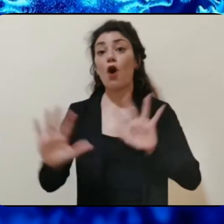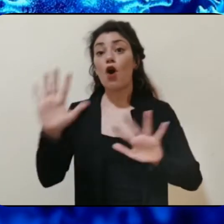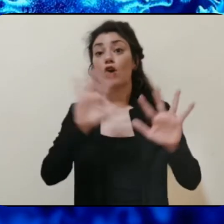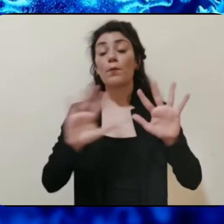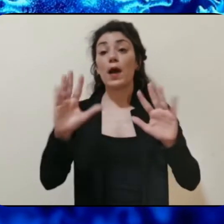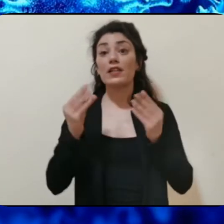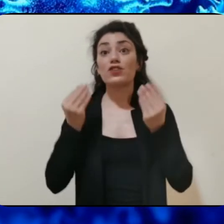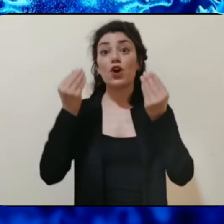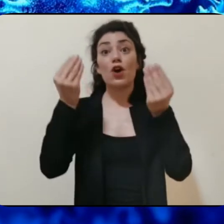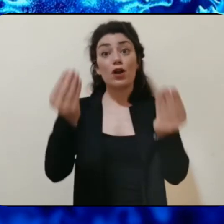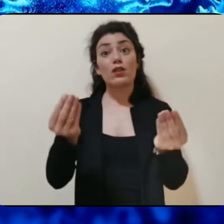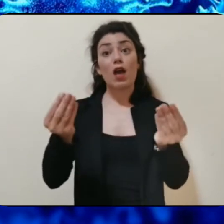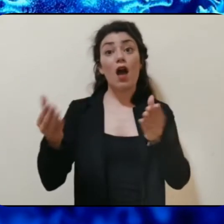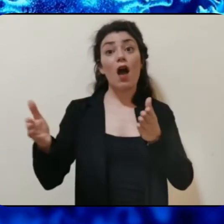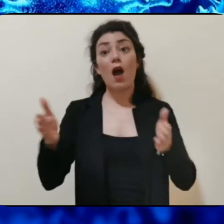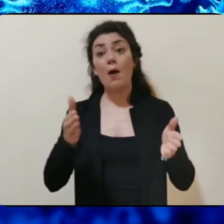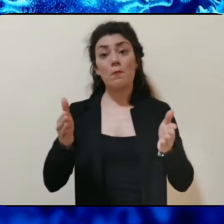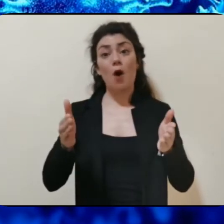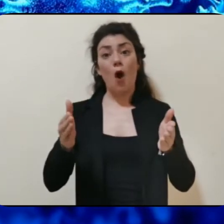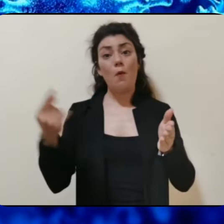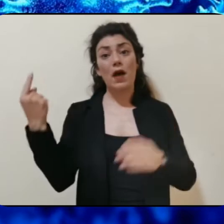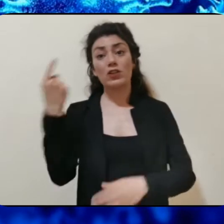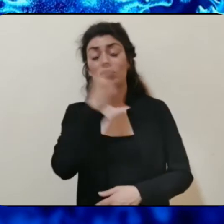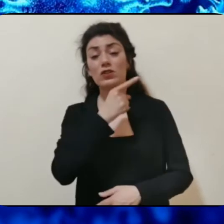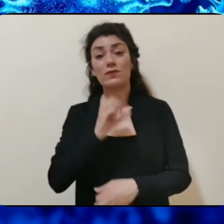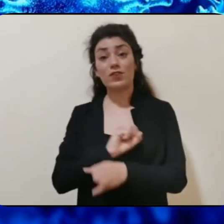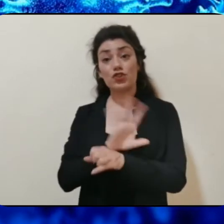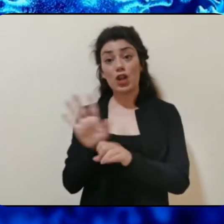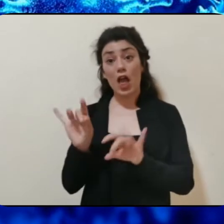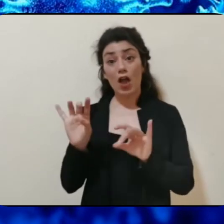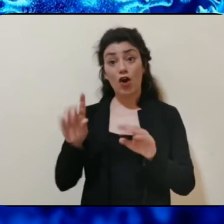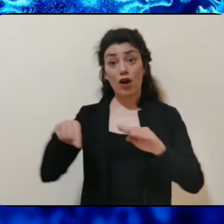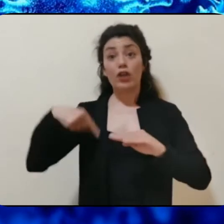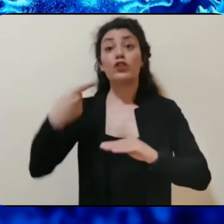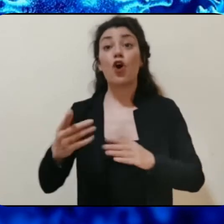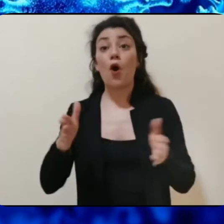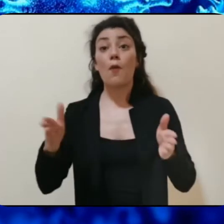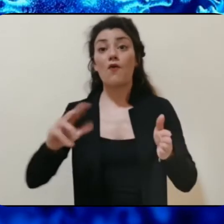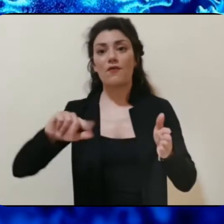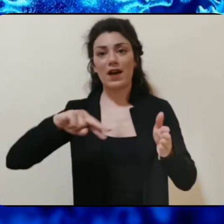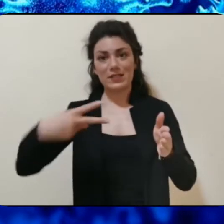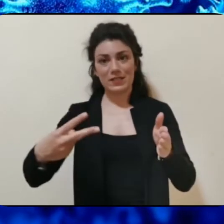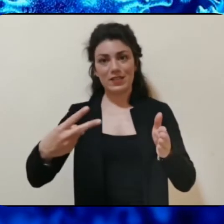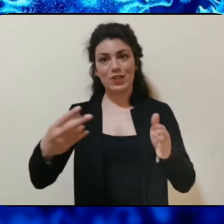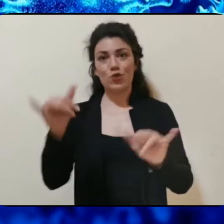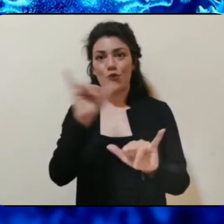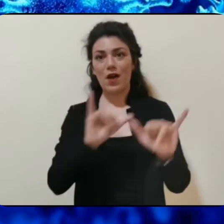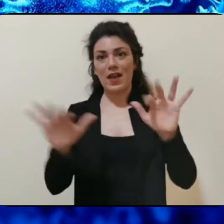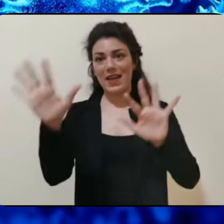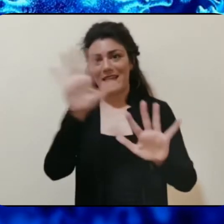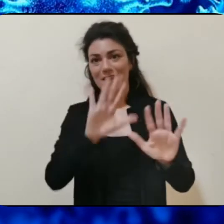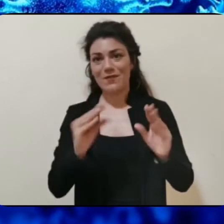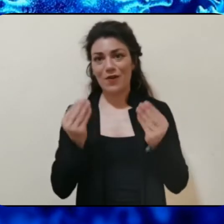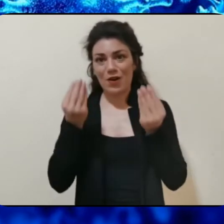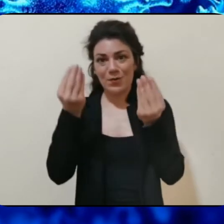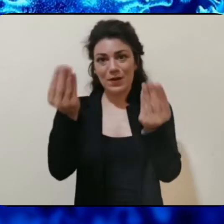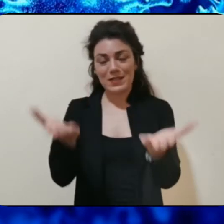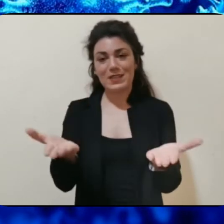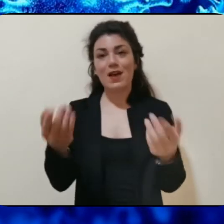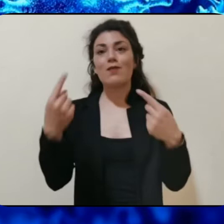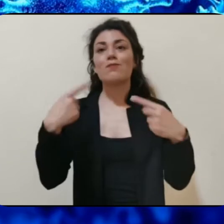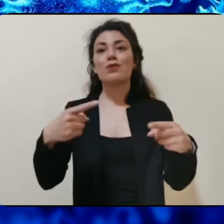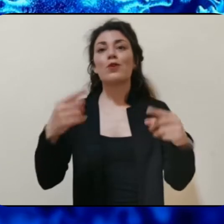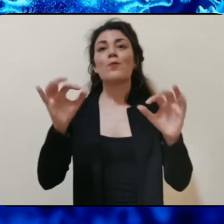in questo momento, che è il momento del rilancio della fase 2 dopo il coronavirus. Parliamo in particolar